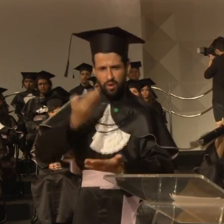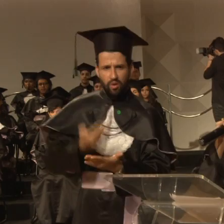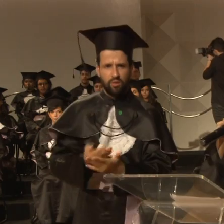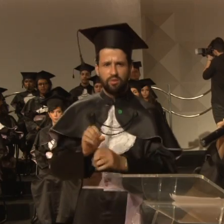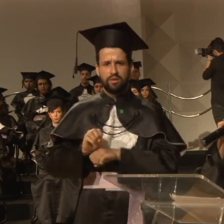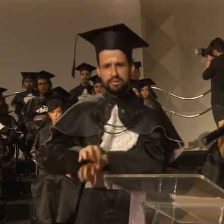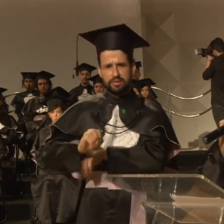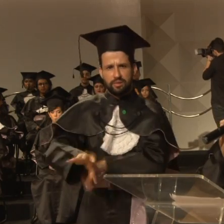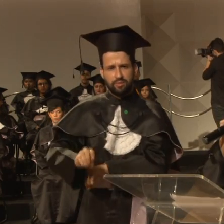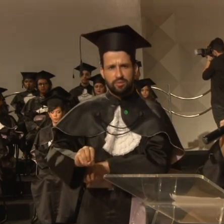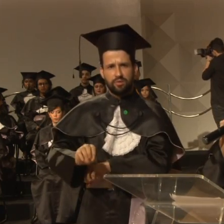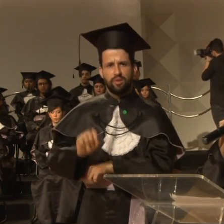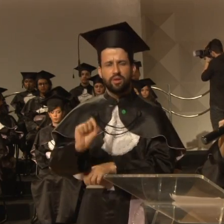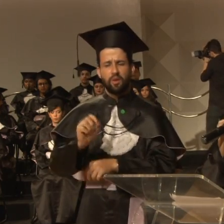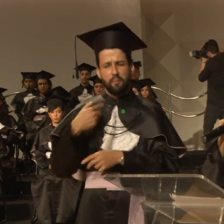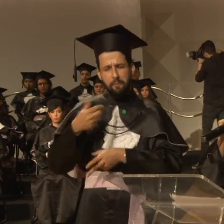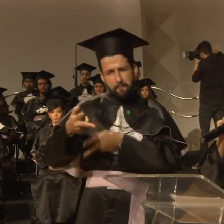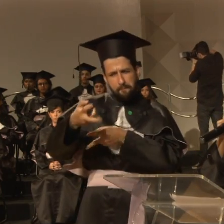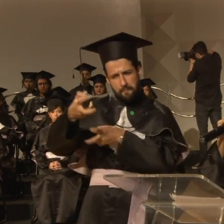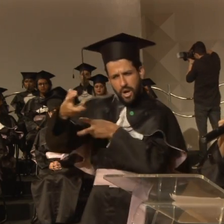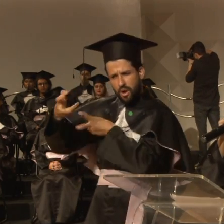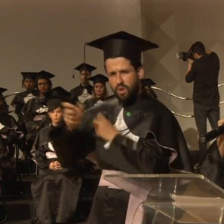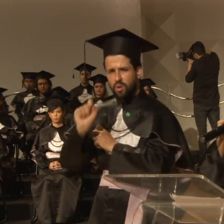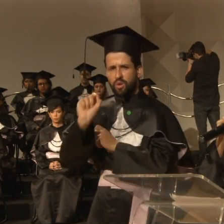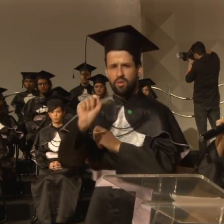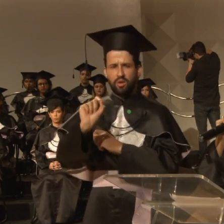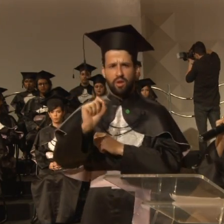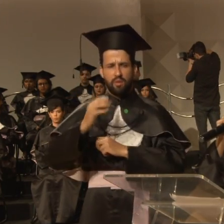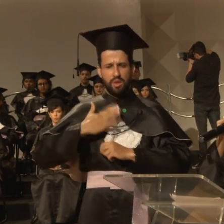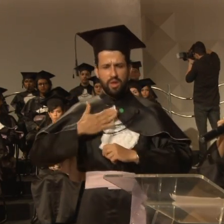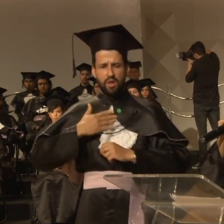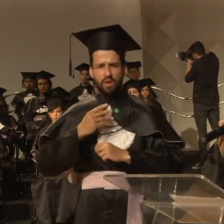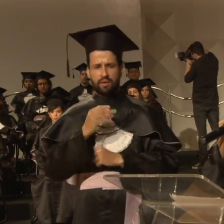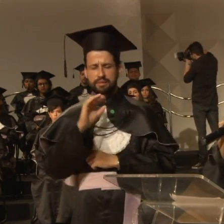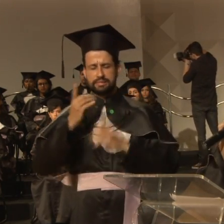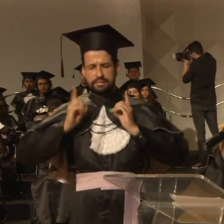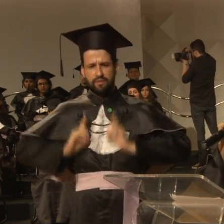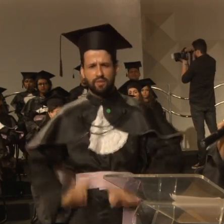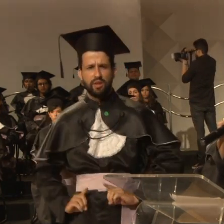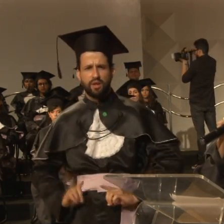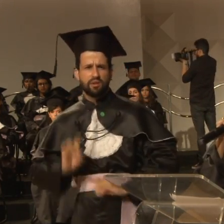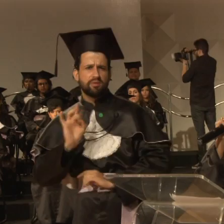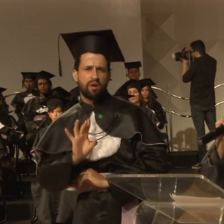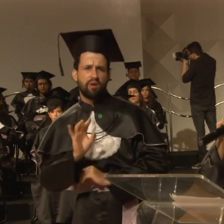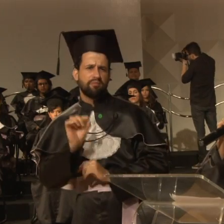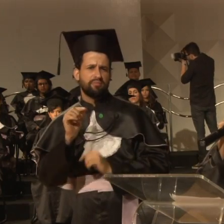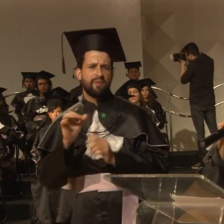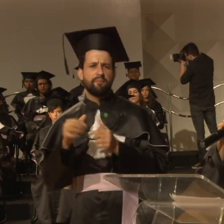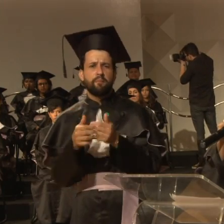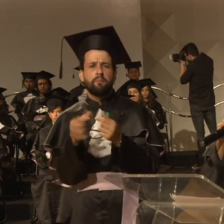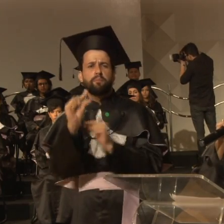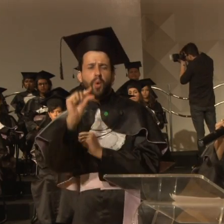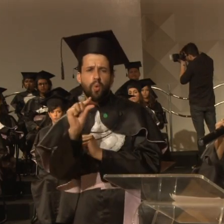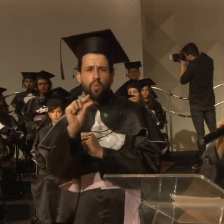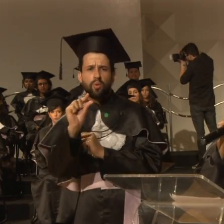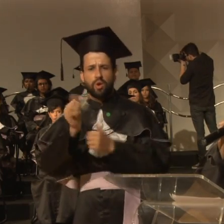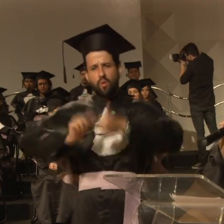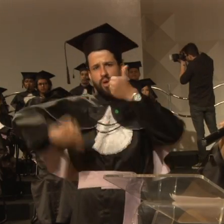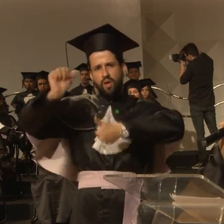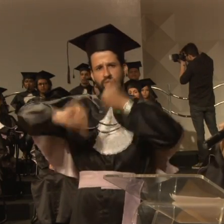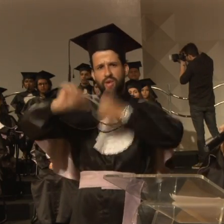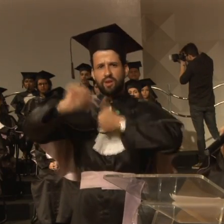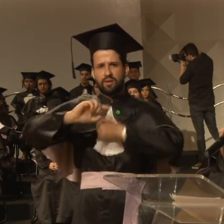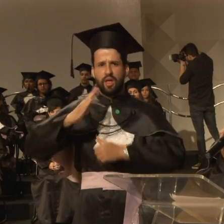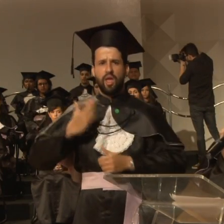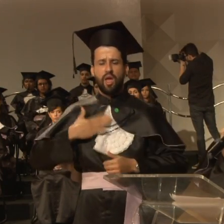educadores e colegas que percebi que a minha deficiência era apenas um detalhe e o que estava sendo avaliado era a